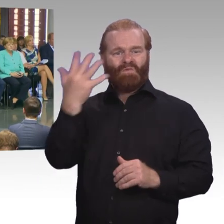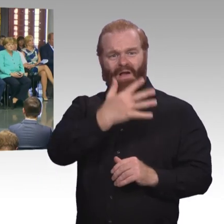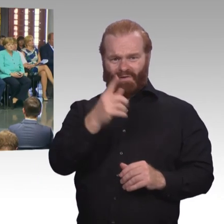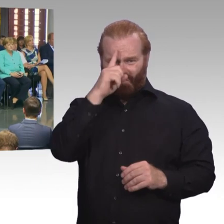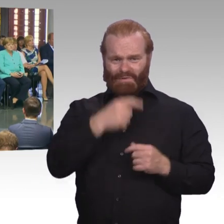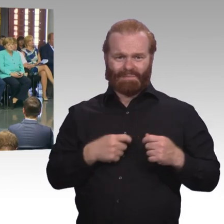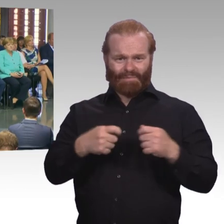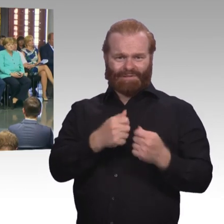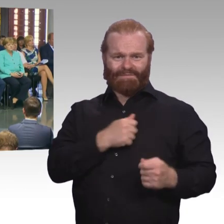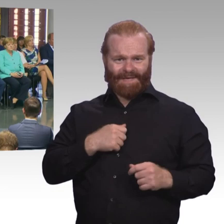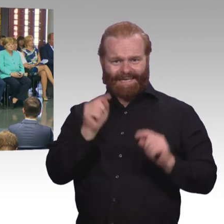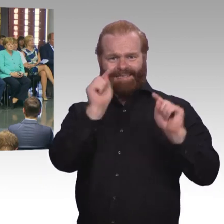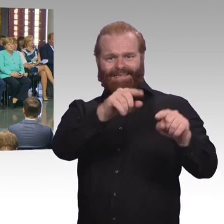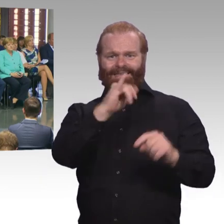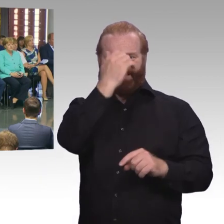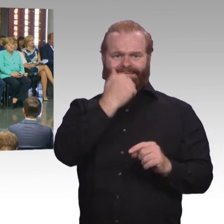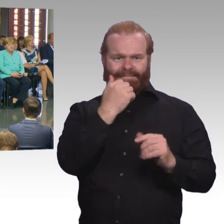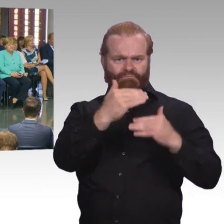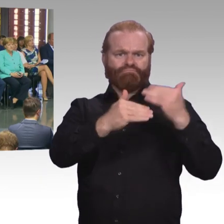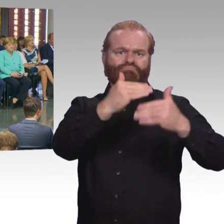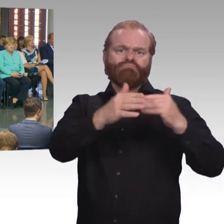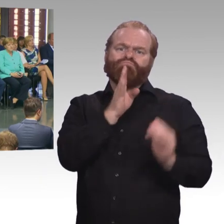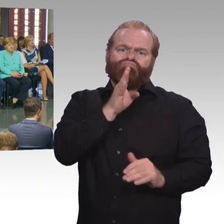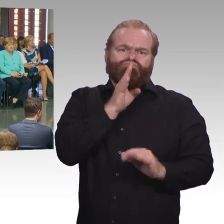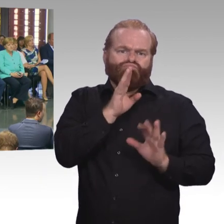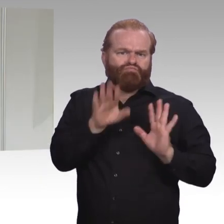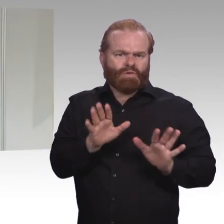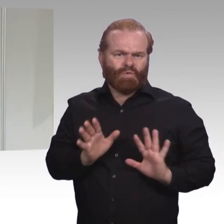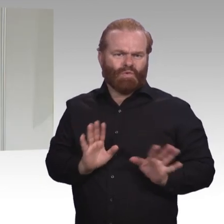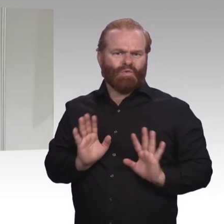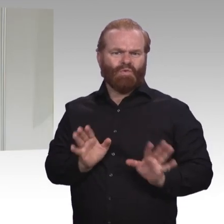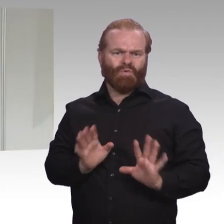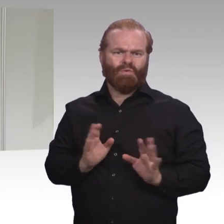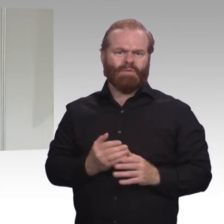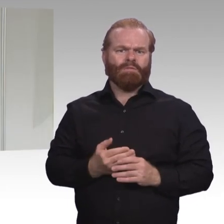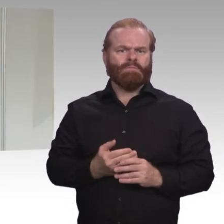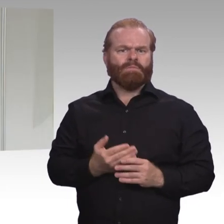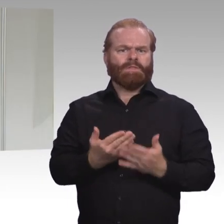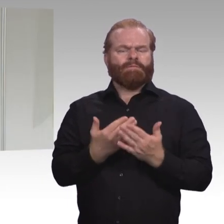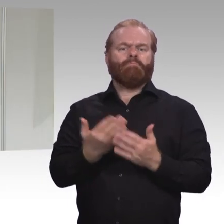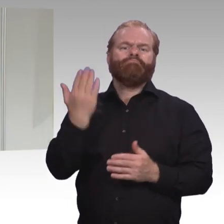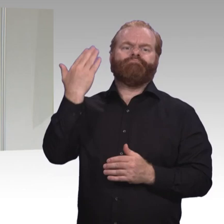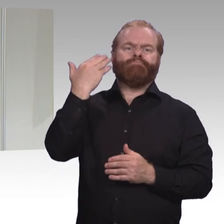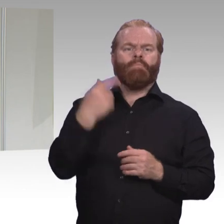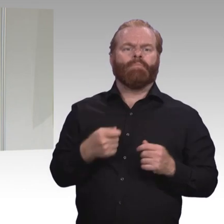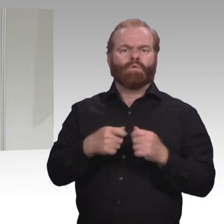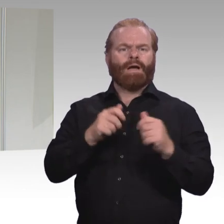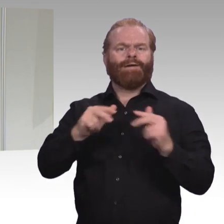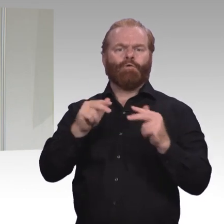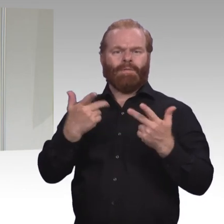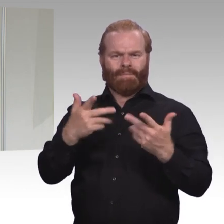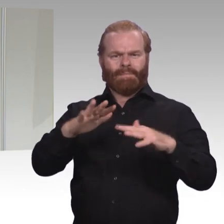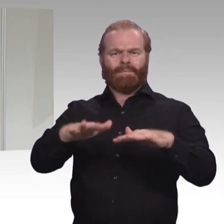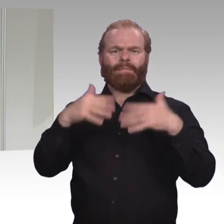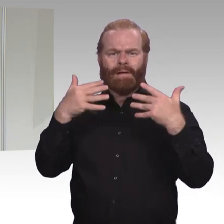endet das Mandat. Im Übrigen, glaube ich, ist es gut, vor dieser aktuellen Situation